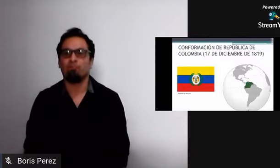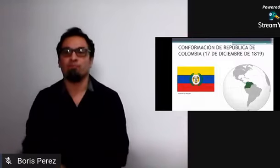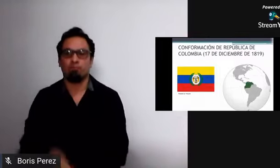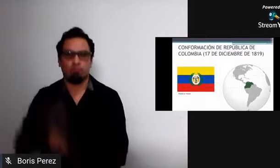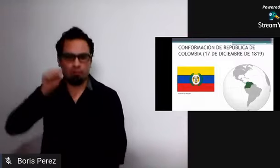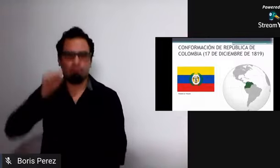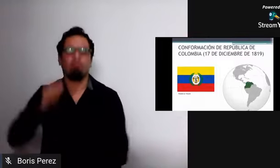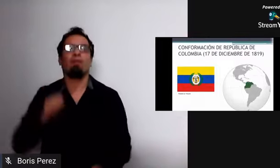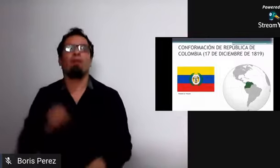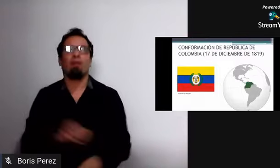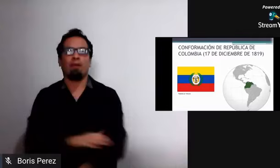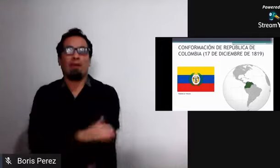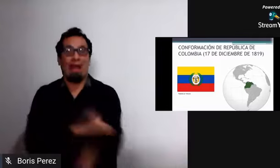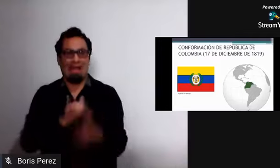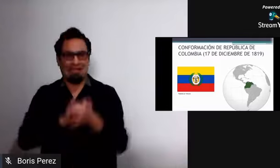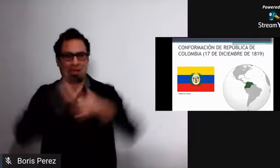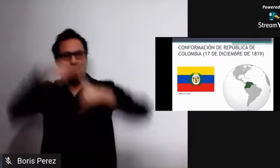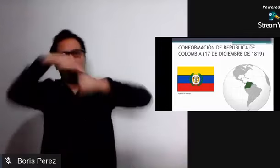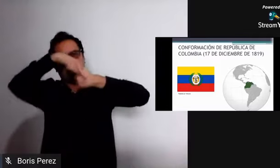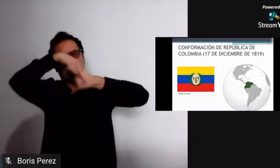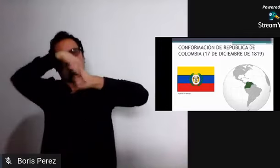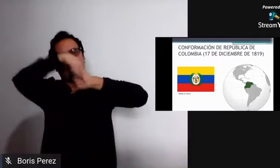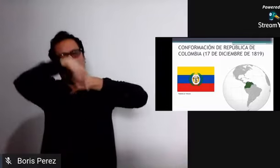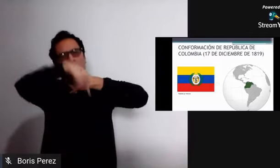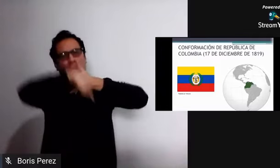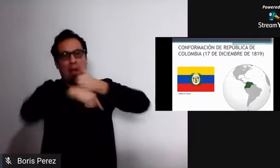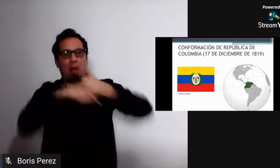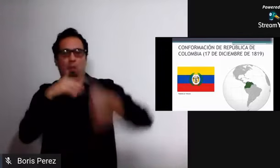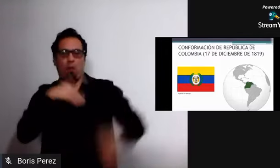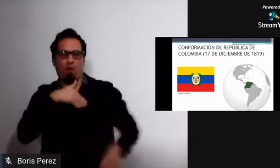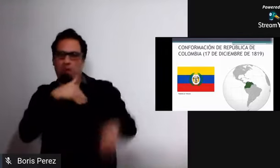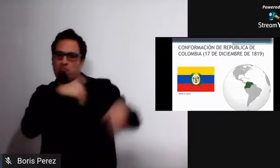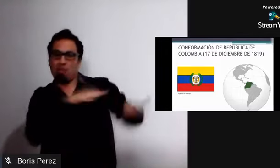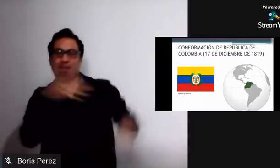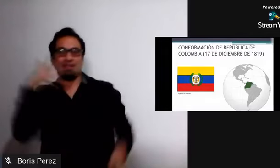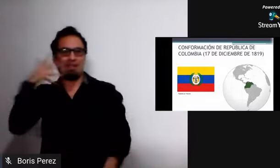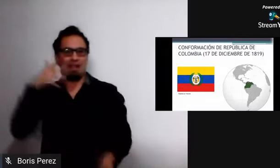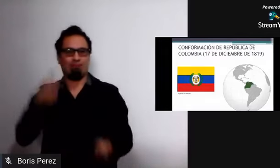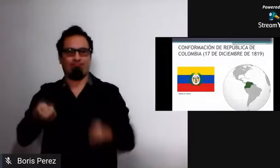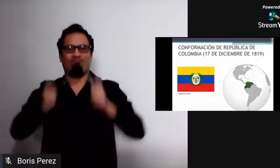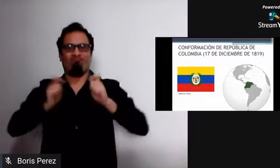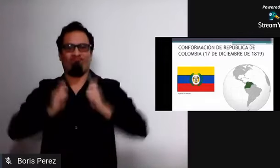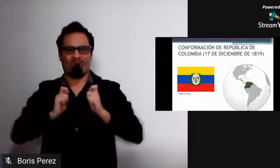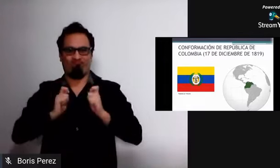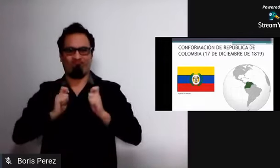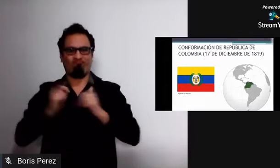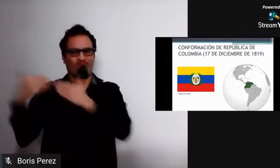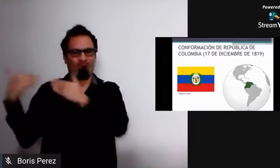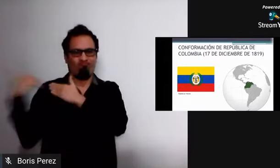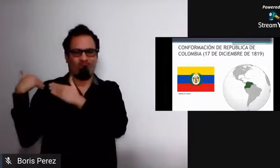era una zona geográfica bastante amplia y grande.